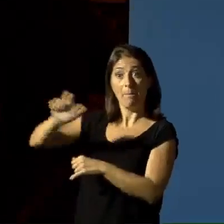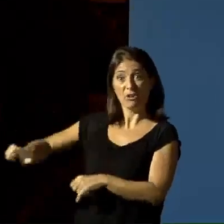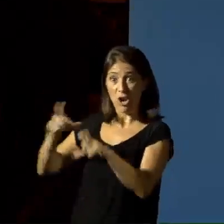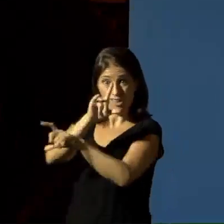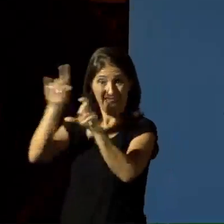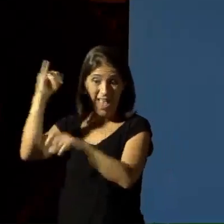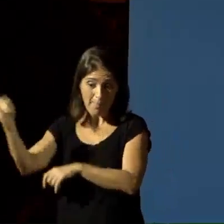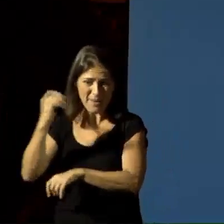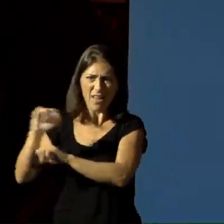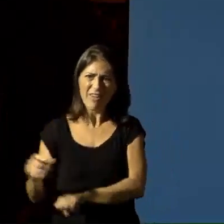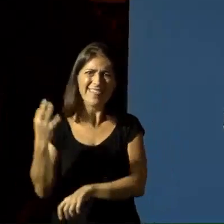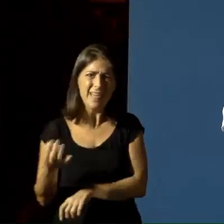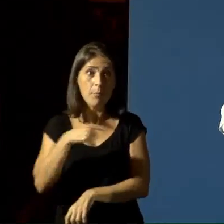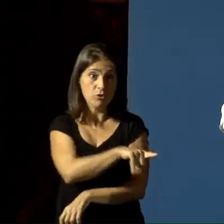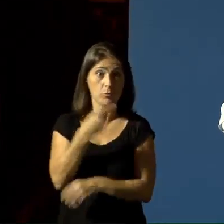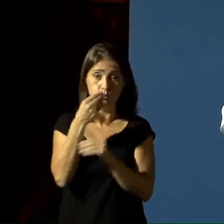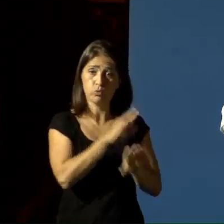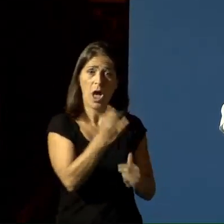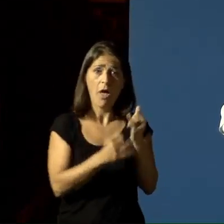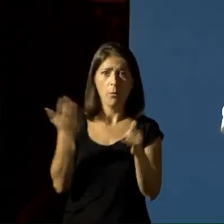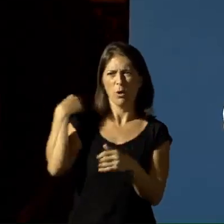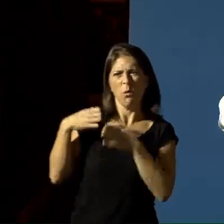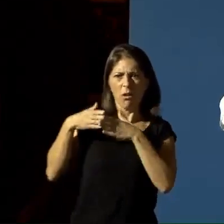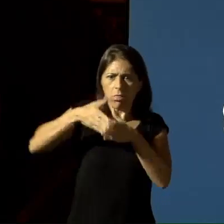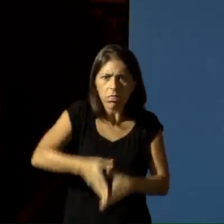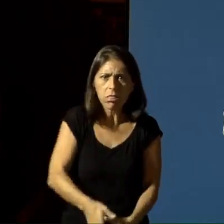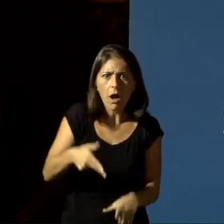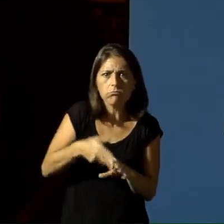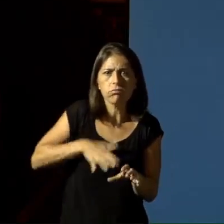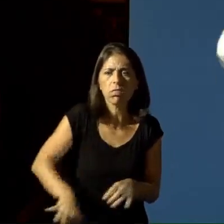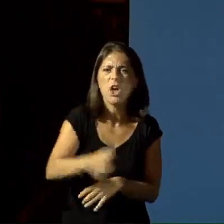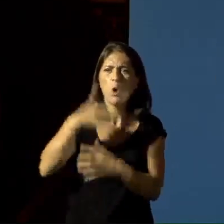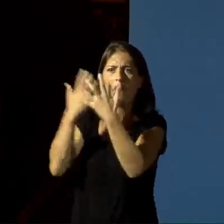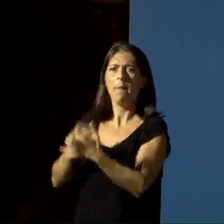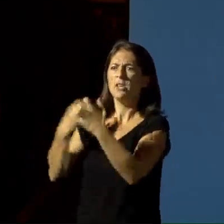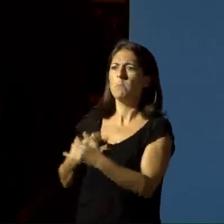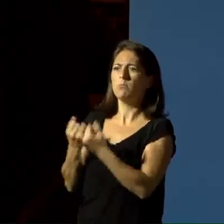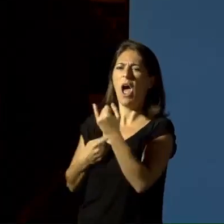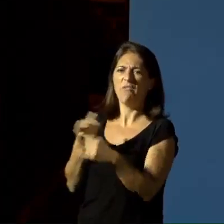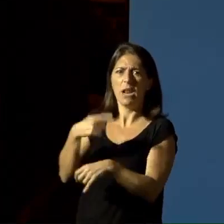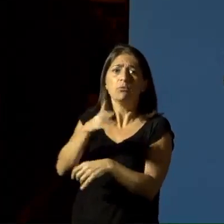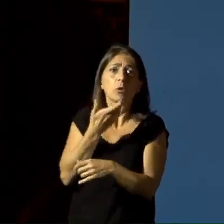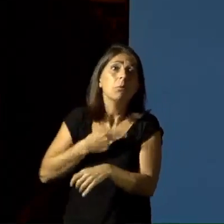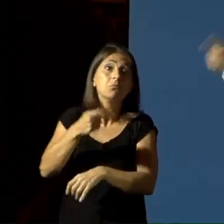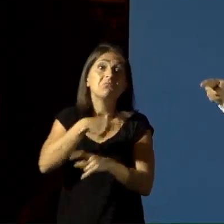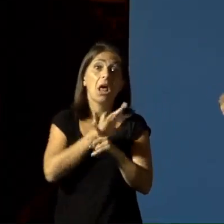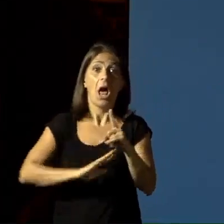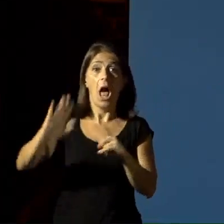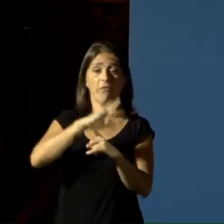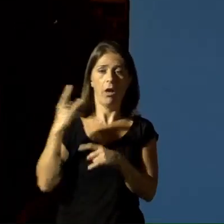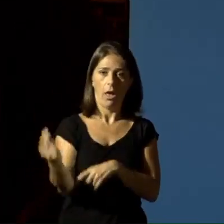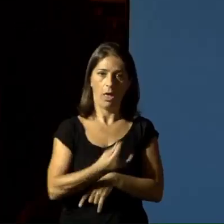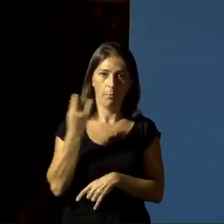o que defendía o Estado. Cando foi o prestige que ocurriu, aquilo que dixen eu no Parlamento de Galicia, esmerrellouse o Estado porque estaba o